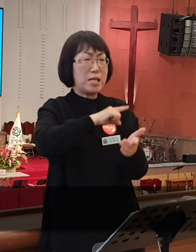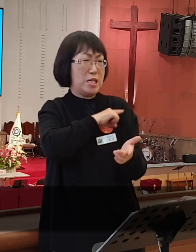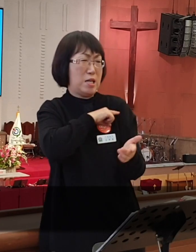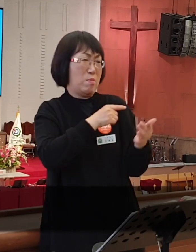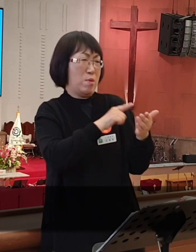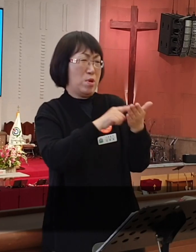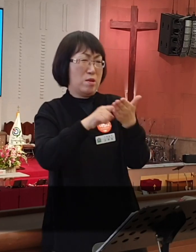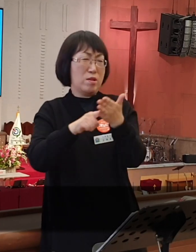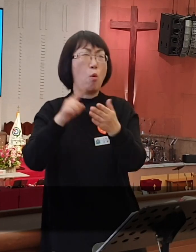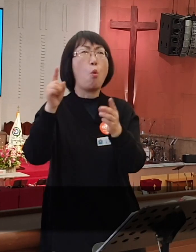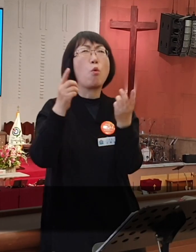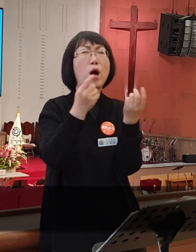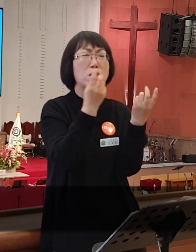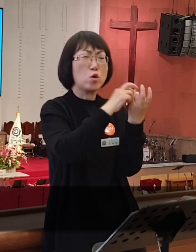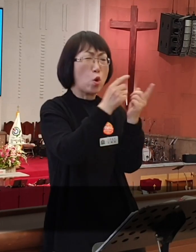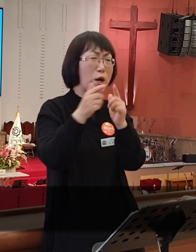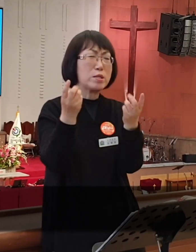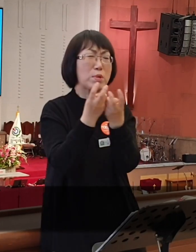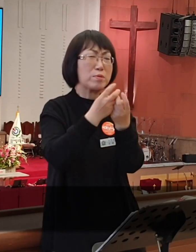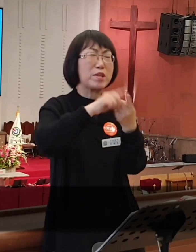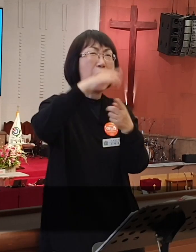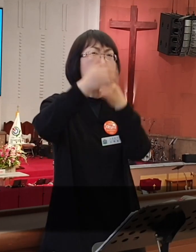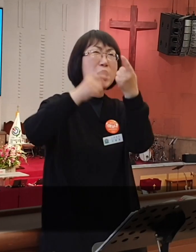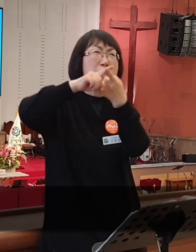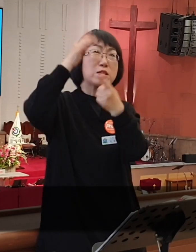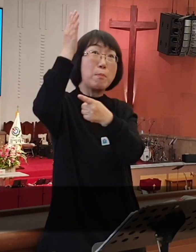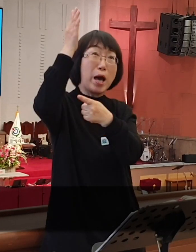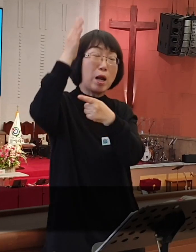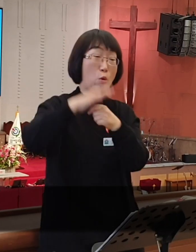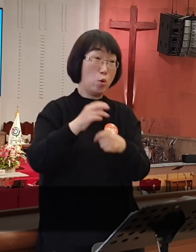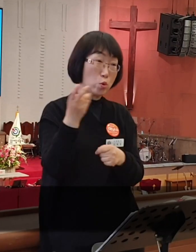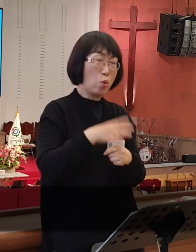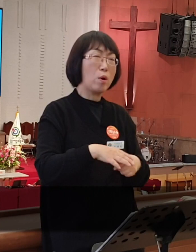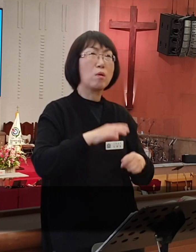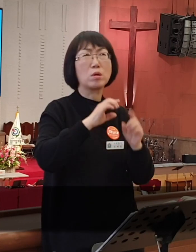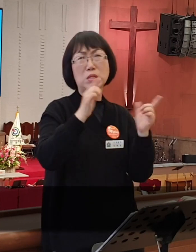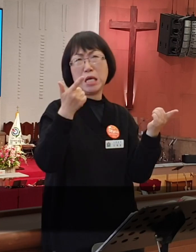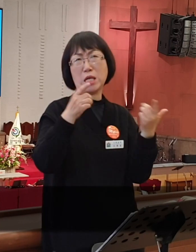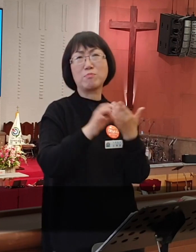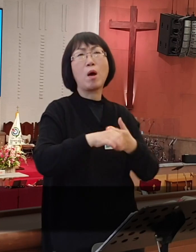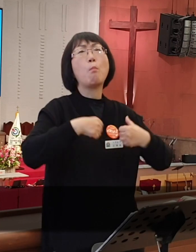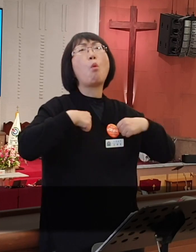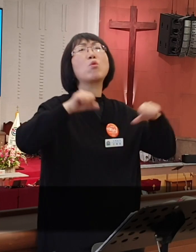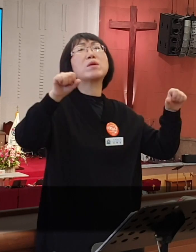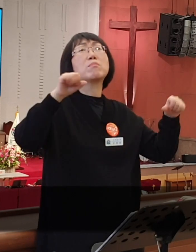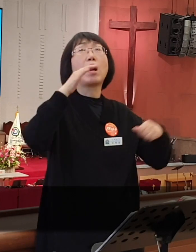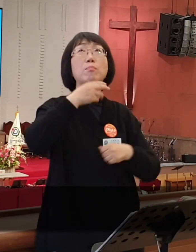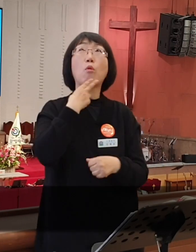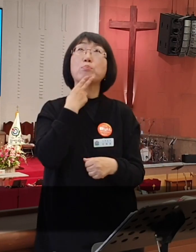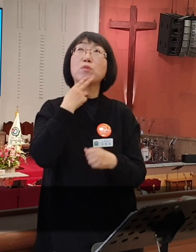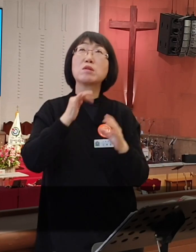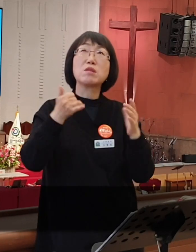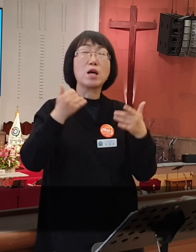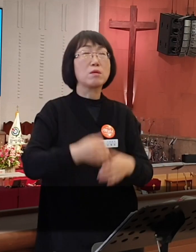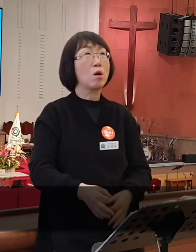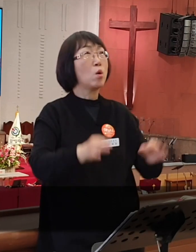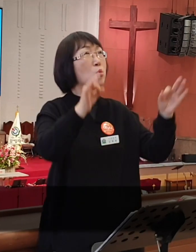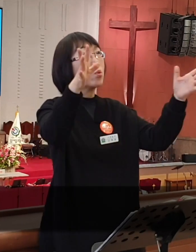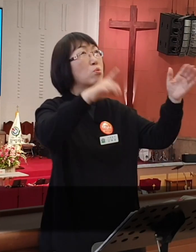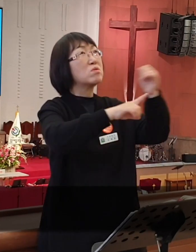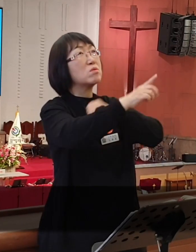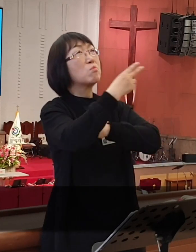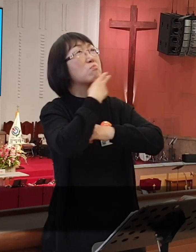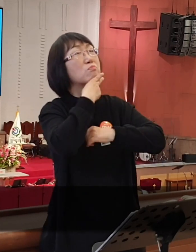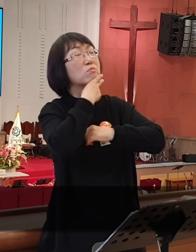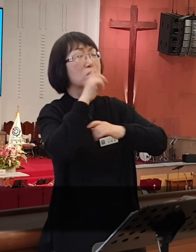붙이면서 온갖 방식으로 하나님에 대해서 얘기하고요. 아니면 포기합니다. 하나님은 없어요. 세상은 무의미해요. 뜻도